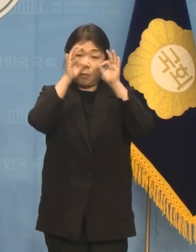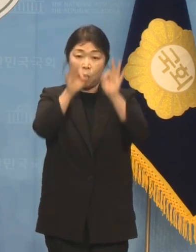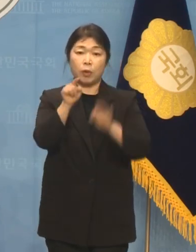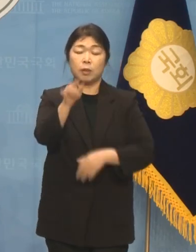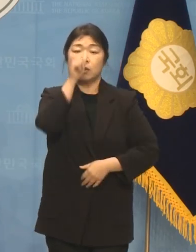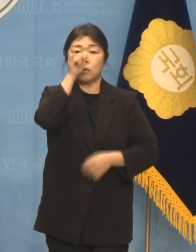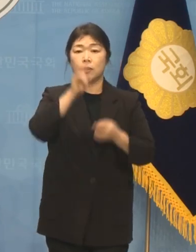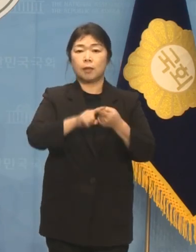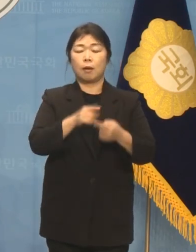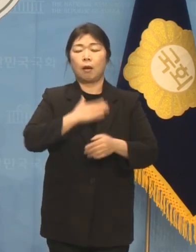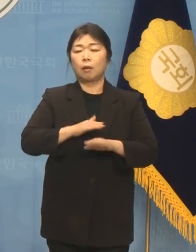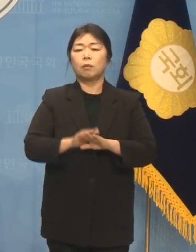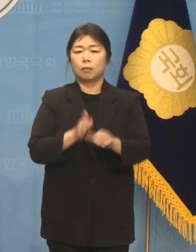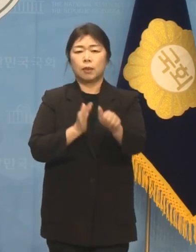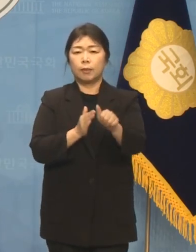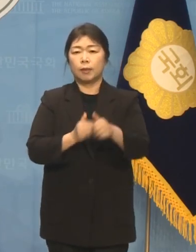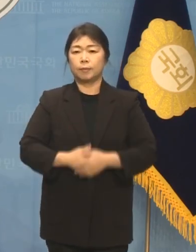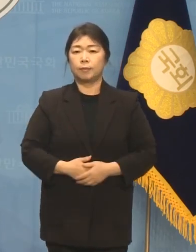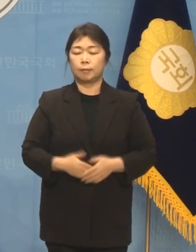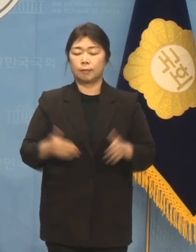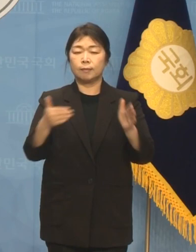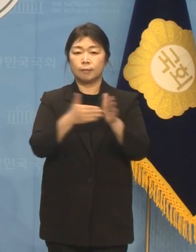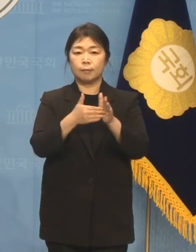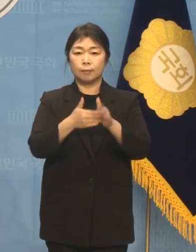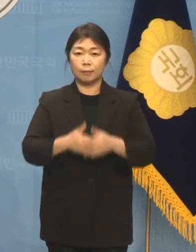사실을 명심하기 바랍니다